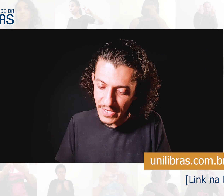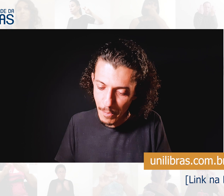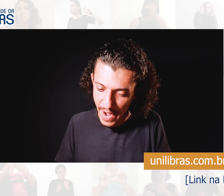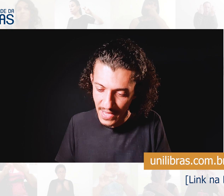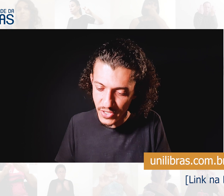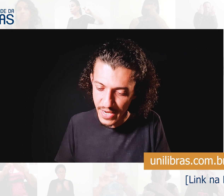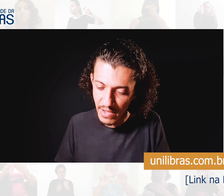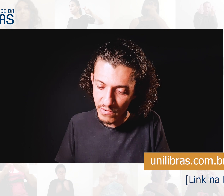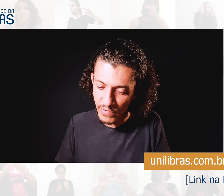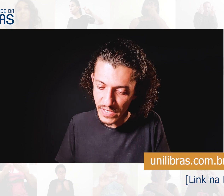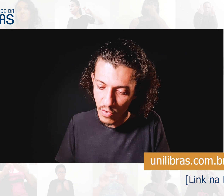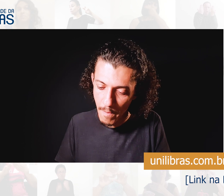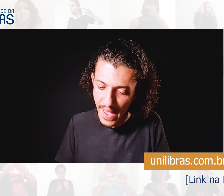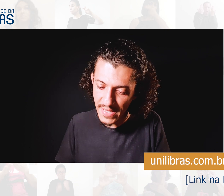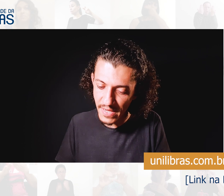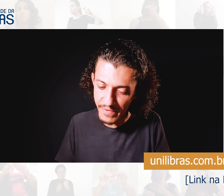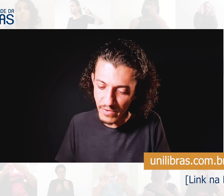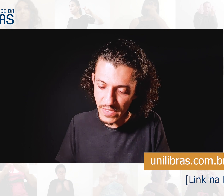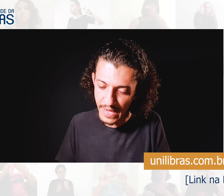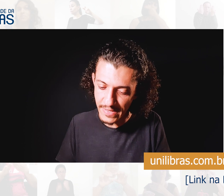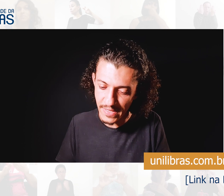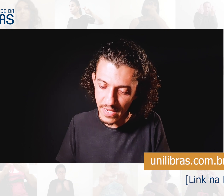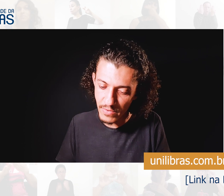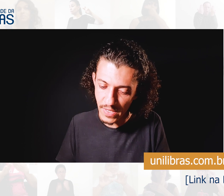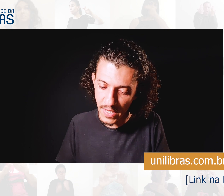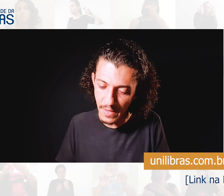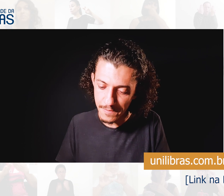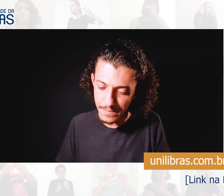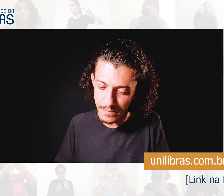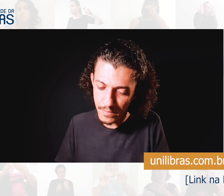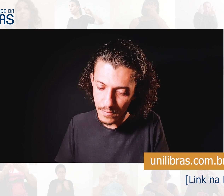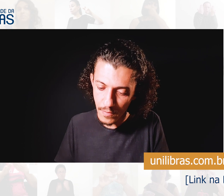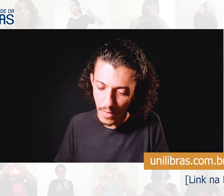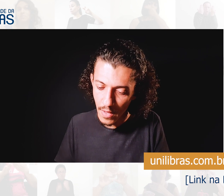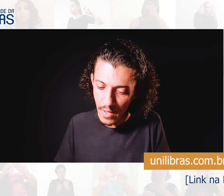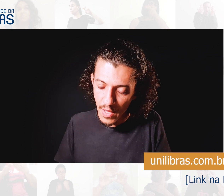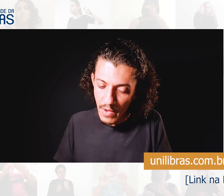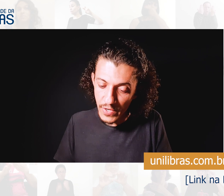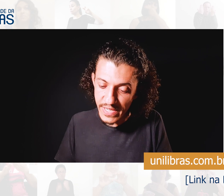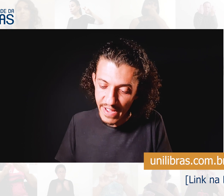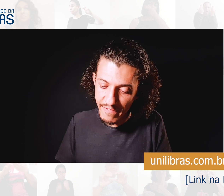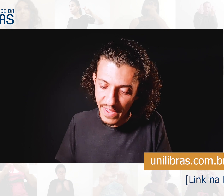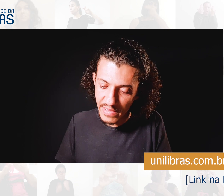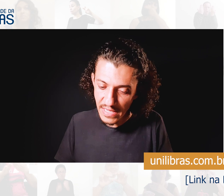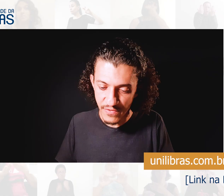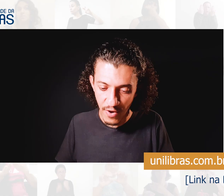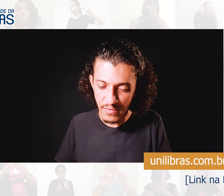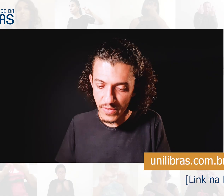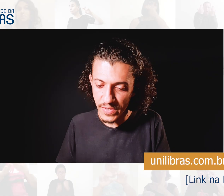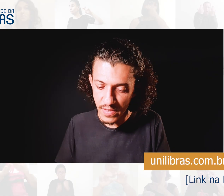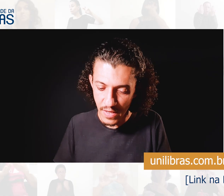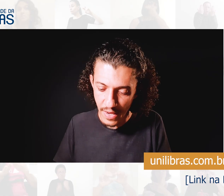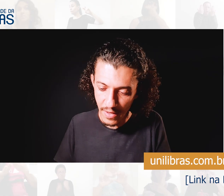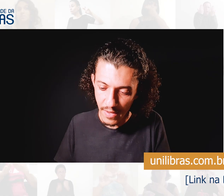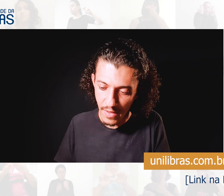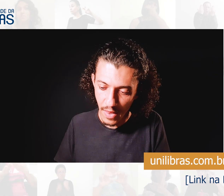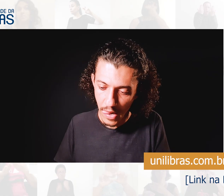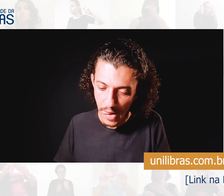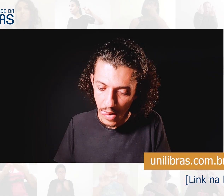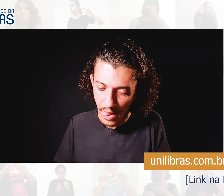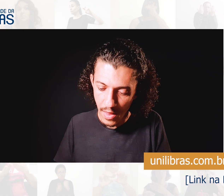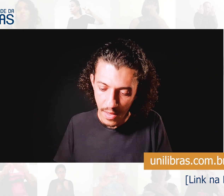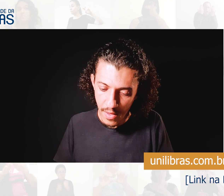nessa parte prática, né, que você começa a ver os sinais escritos aqui, você vai vendo as fotos, né?